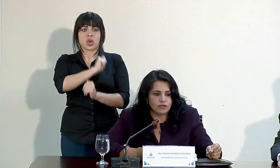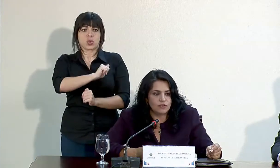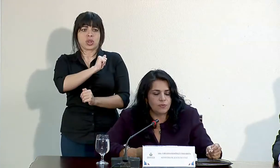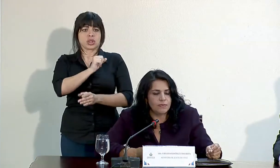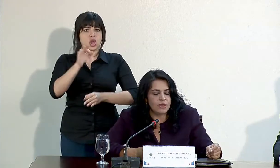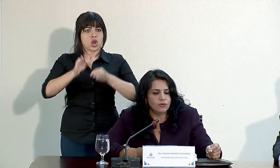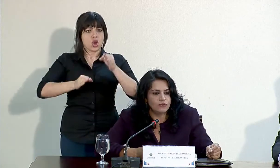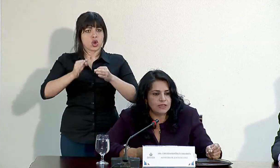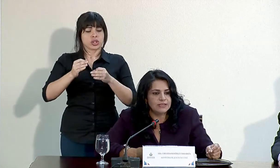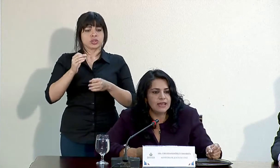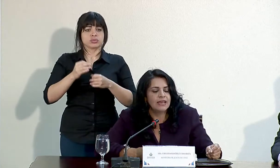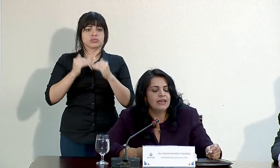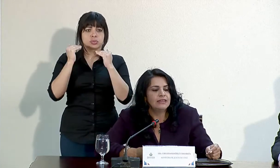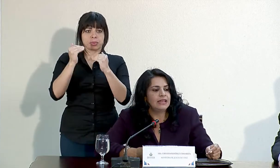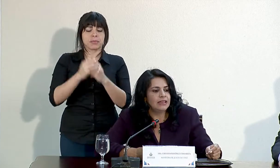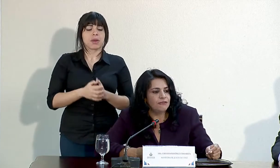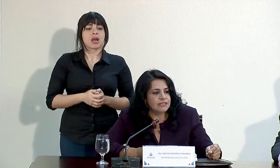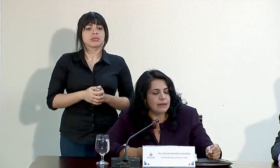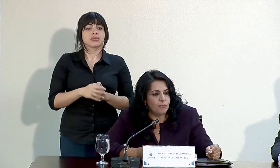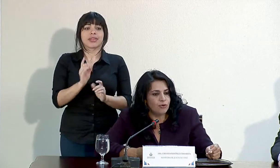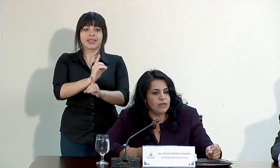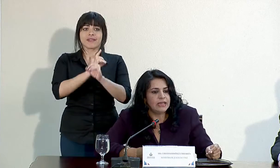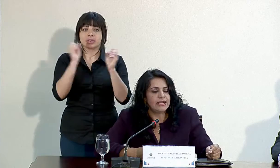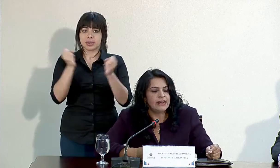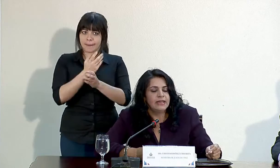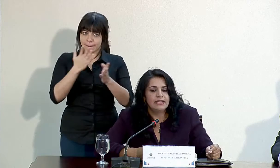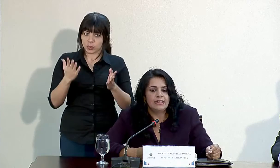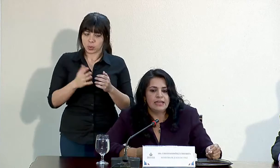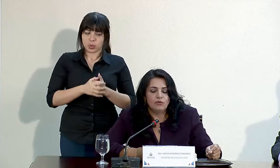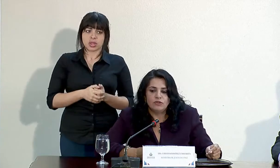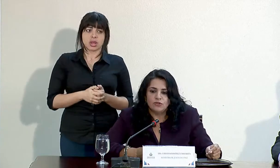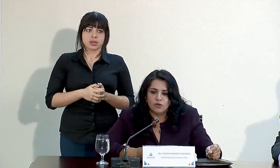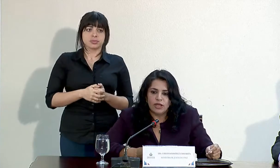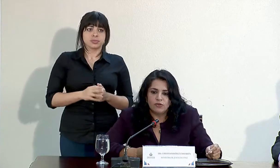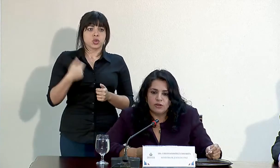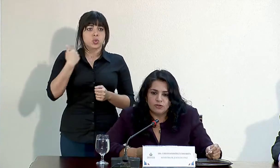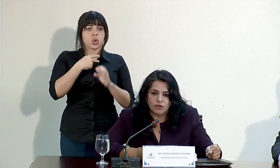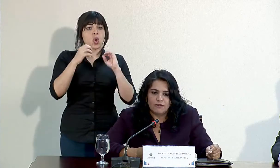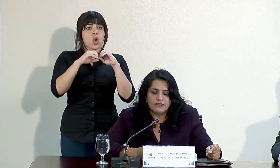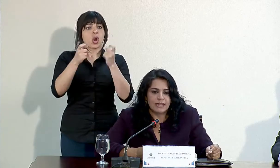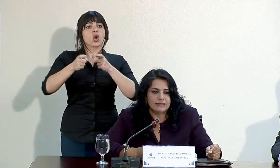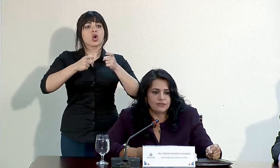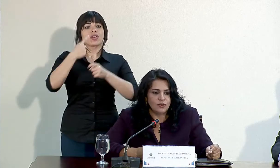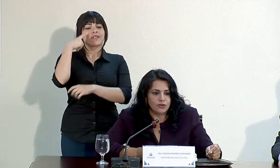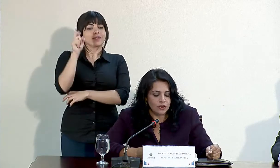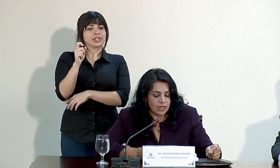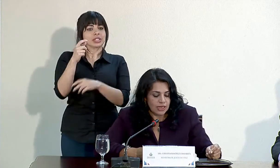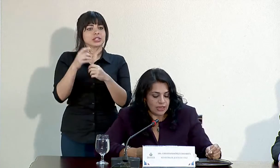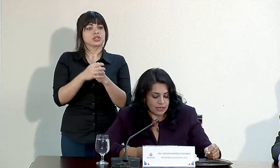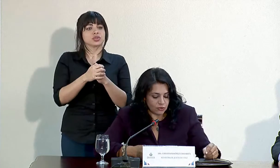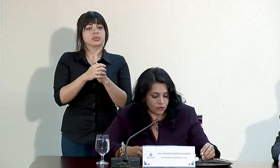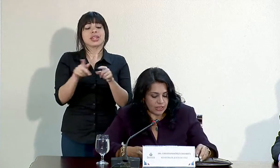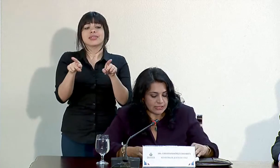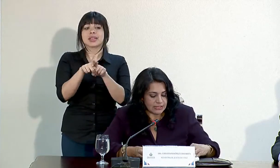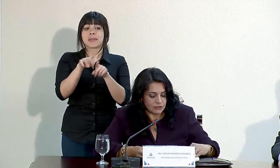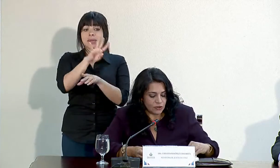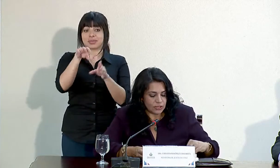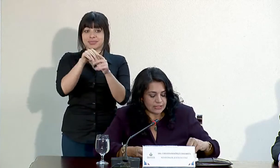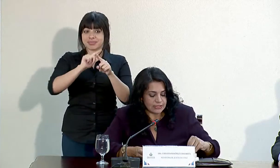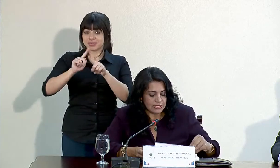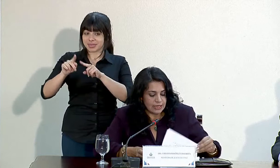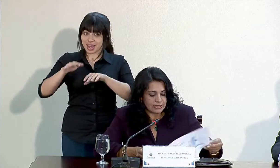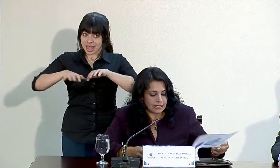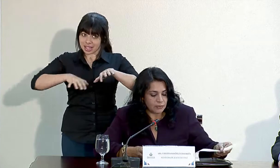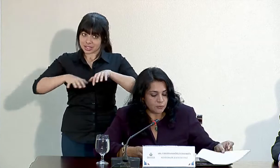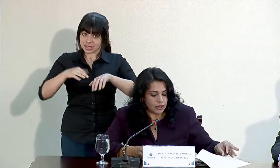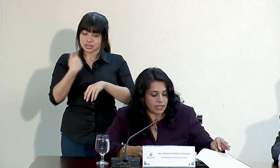de la Corte Suprema de Justicia, de la Defensa Pública, de nuestros órganos de control y fiscalización, y dentro de esas